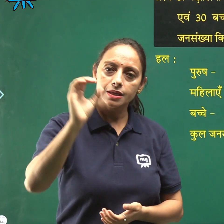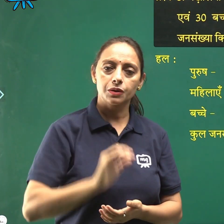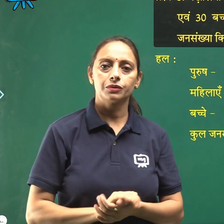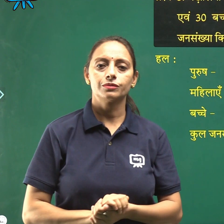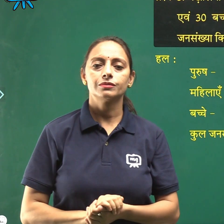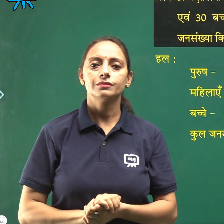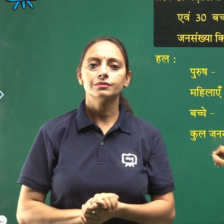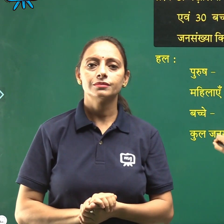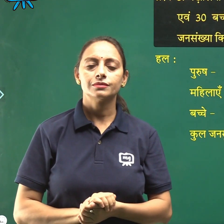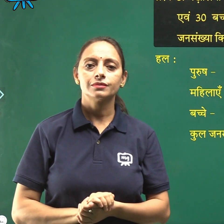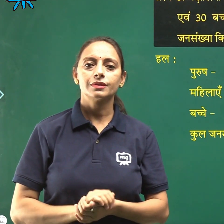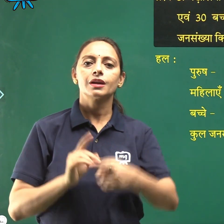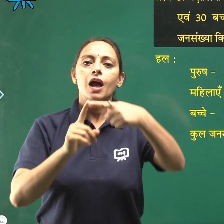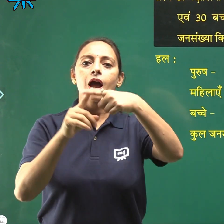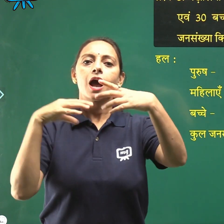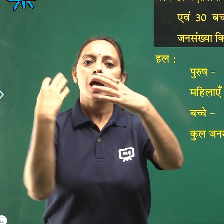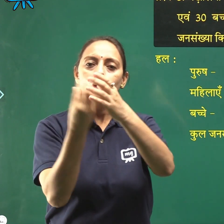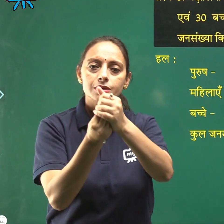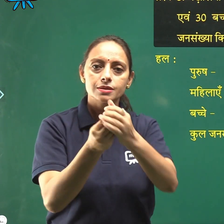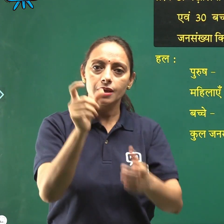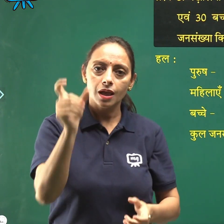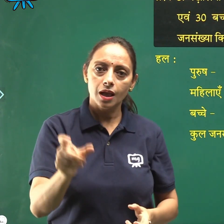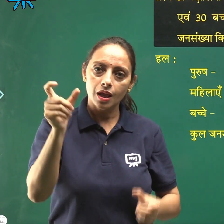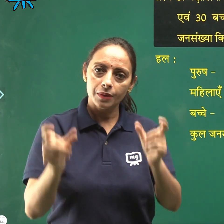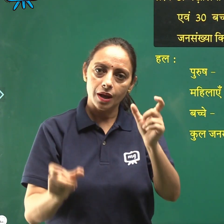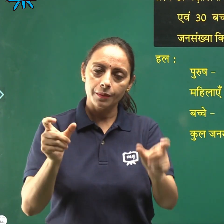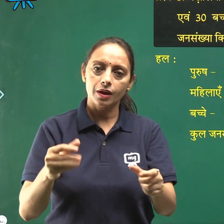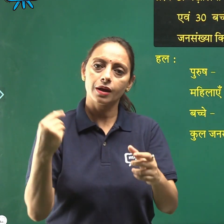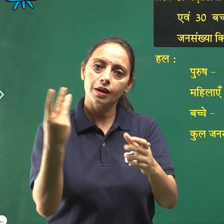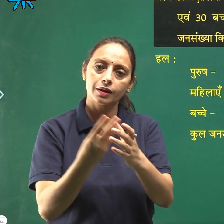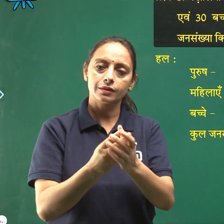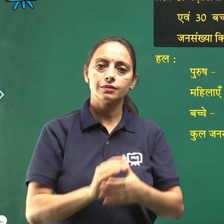30, कुल जनसंख्या बराबर